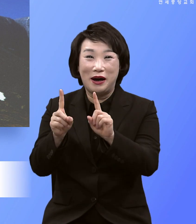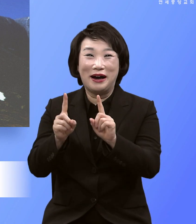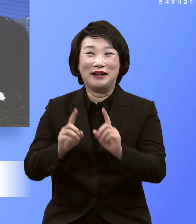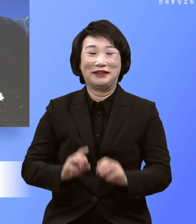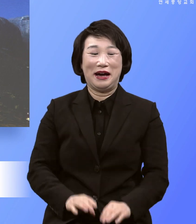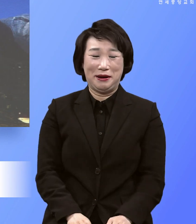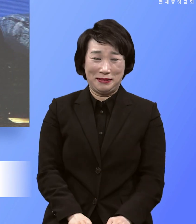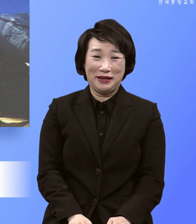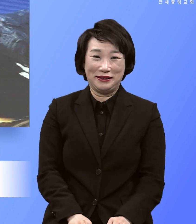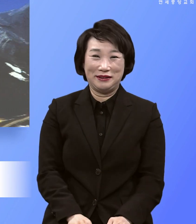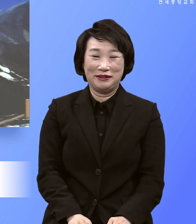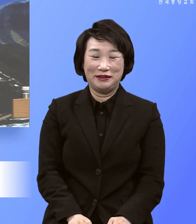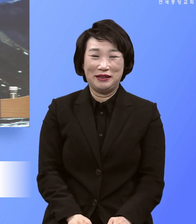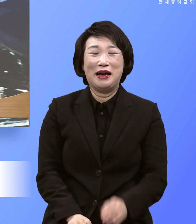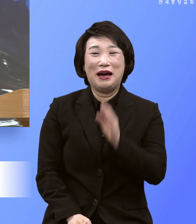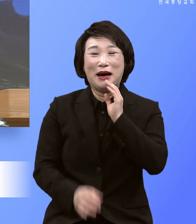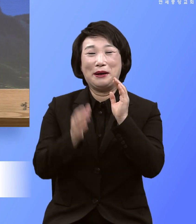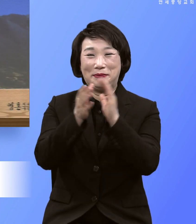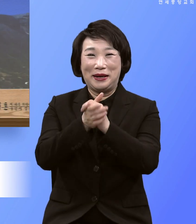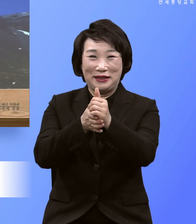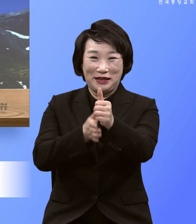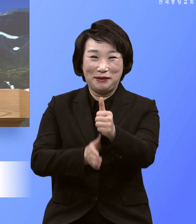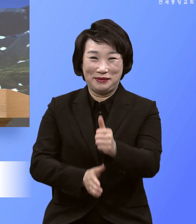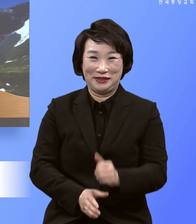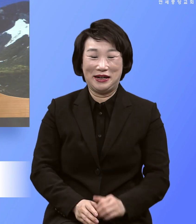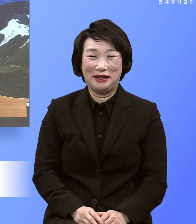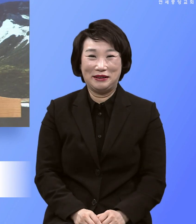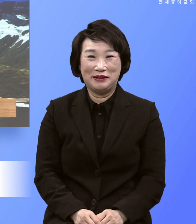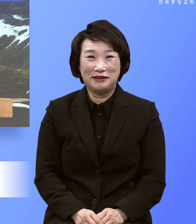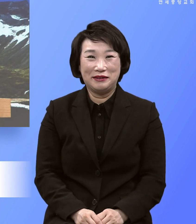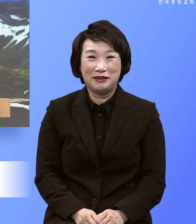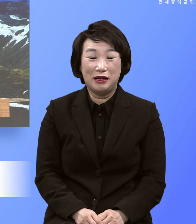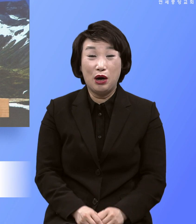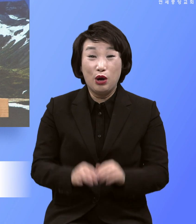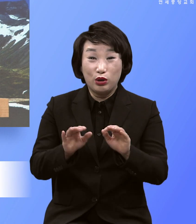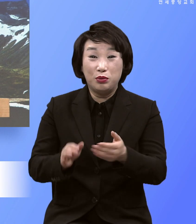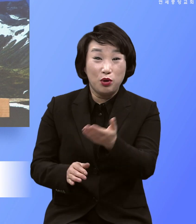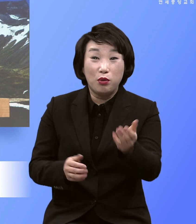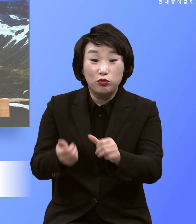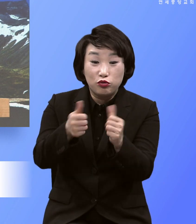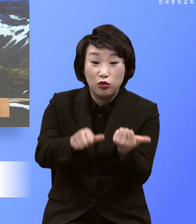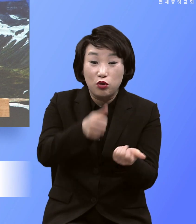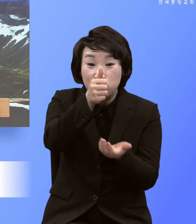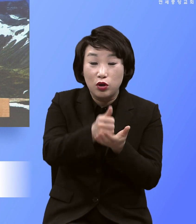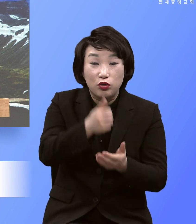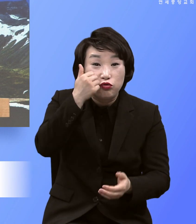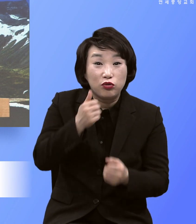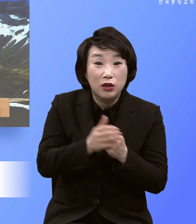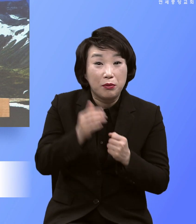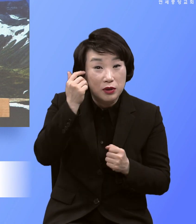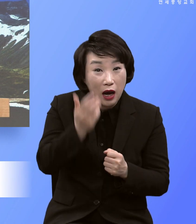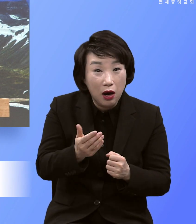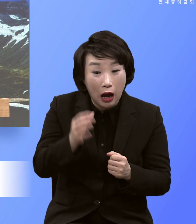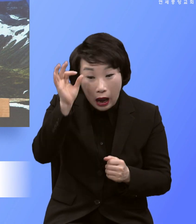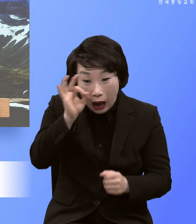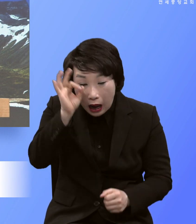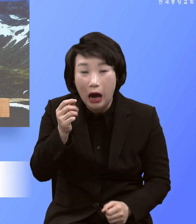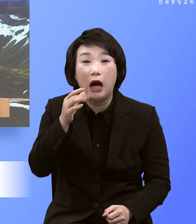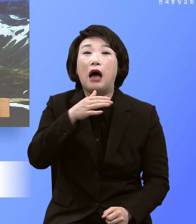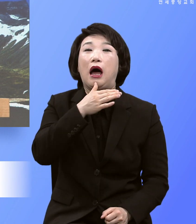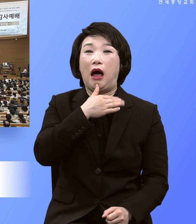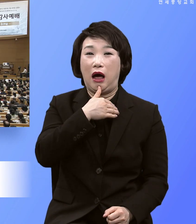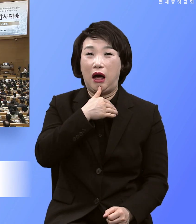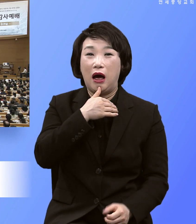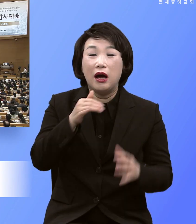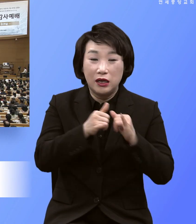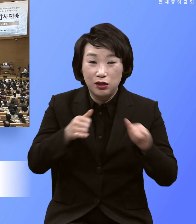부활하셨습니다. 아멘 합시다. 그럼 죽으신 죄는 누구 죄로 죽었냐 찾아보니까 인류의